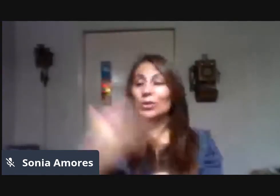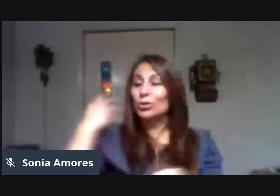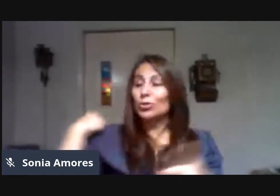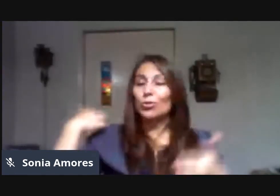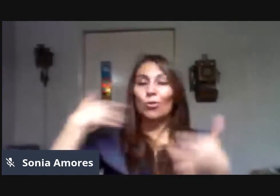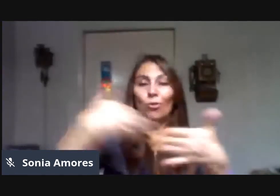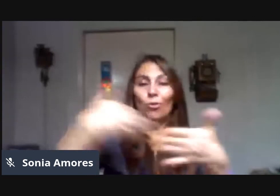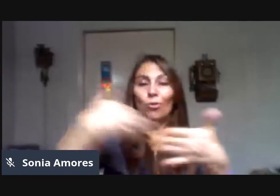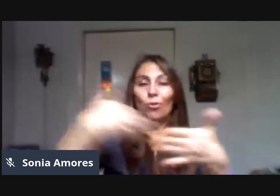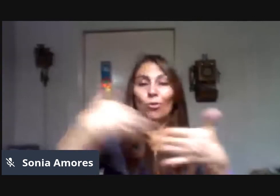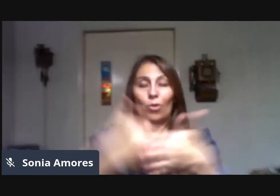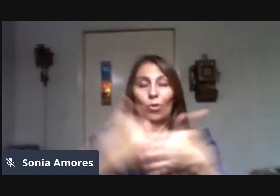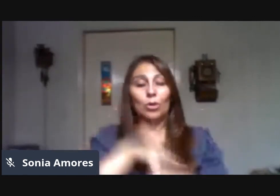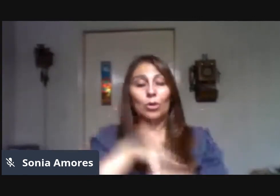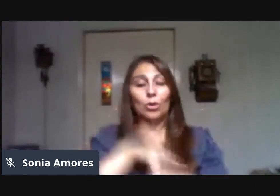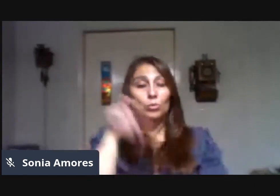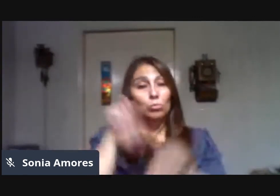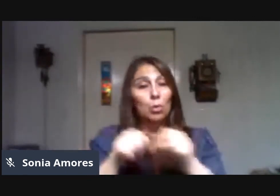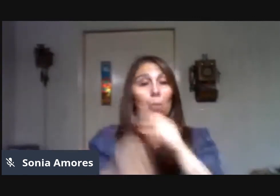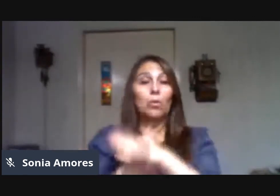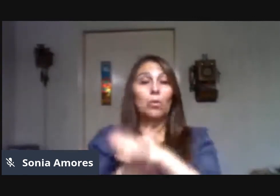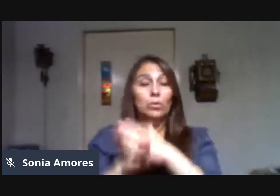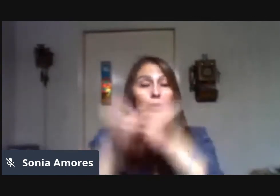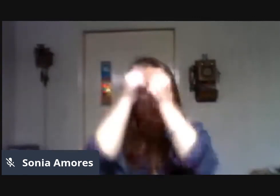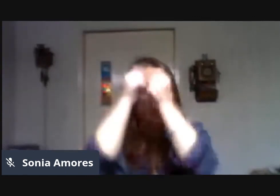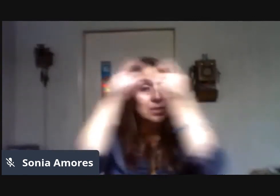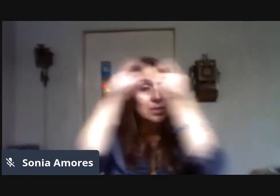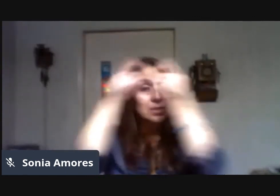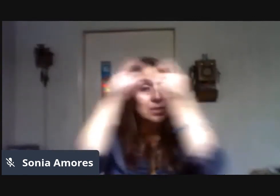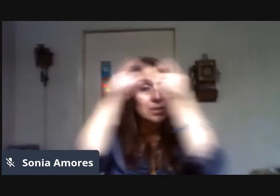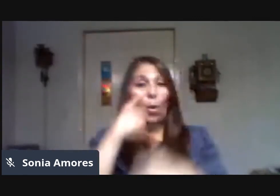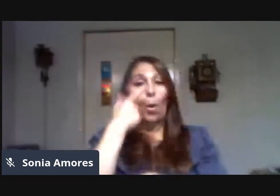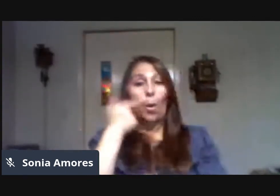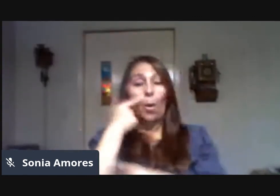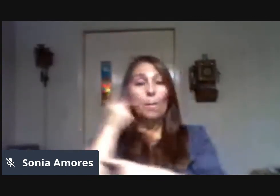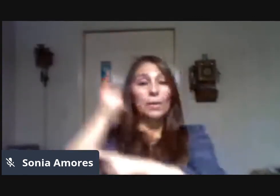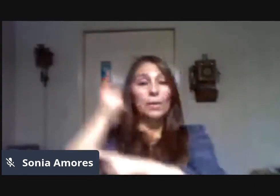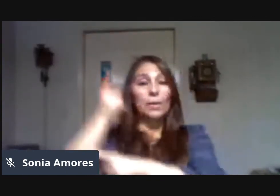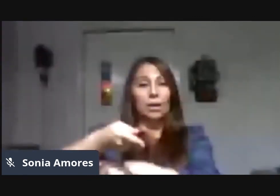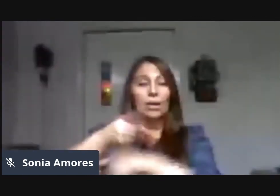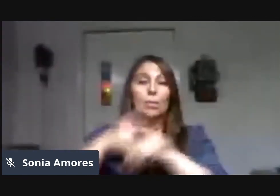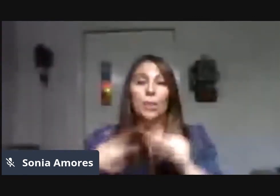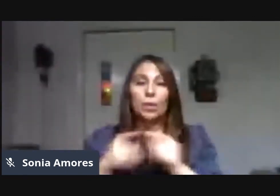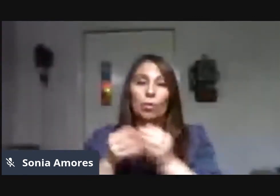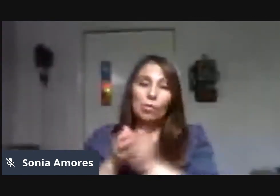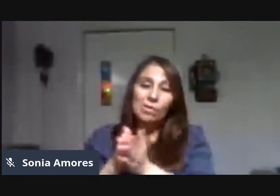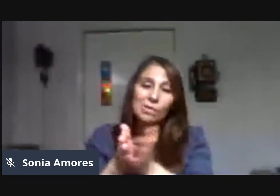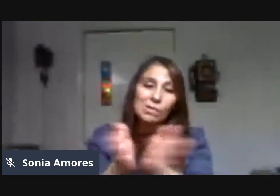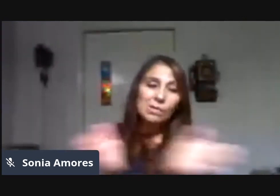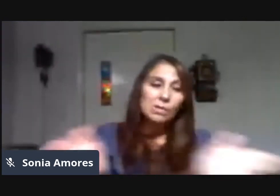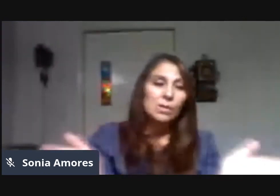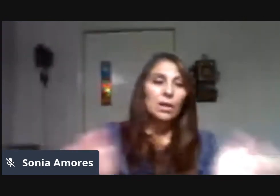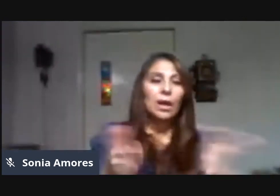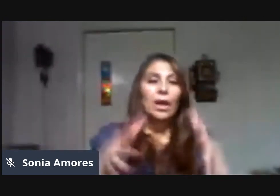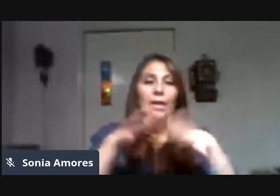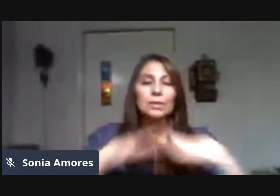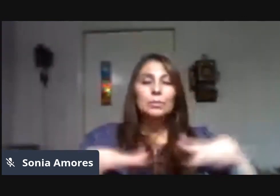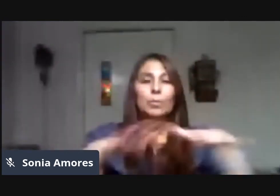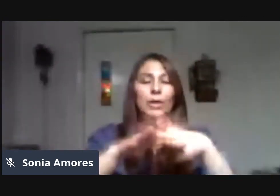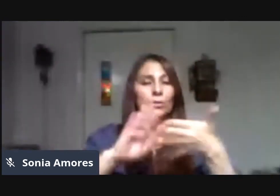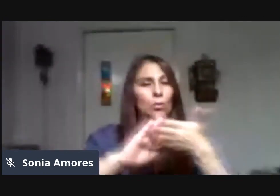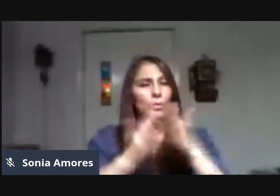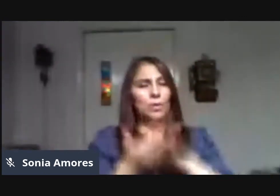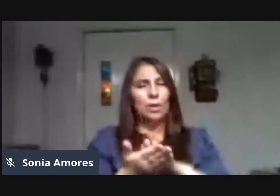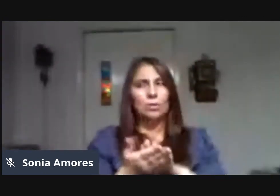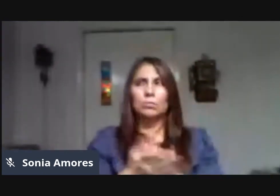estado patriarcal, pero entonces abriendo canales comunitarios, ¿no? En el mismo estado patriarcal